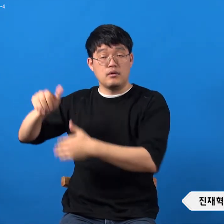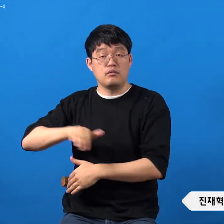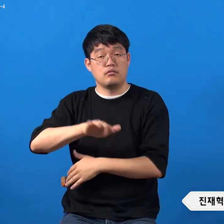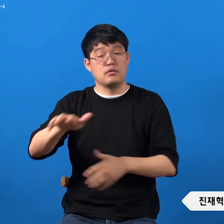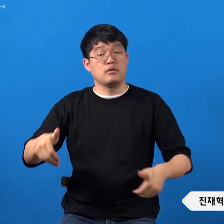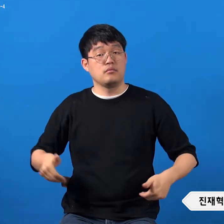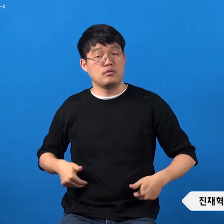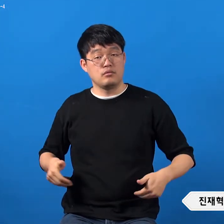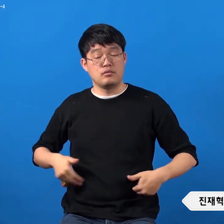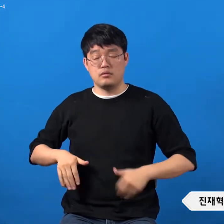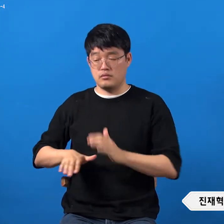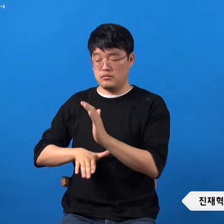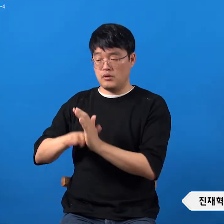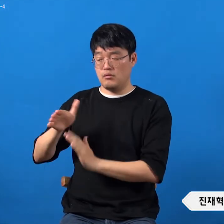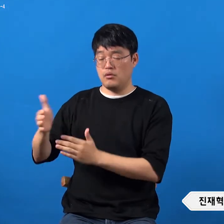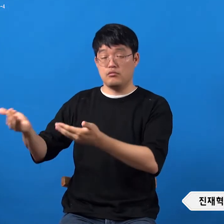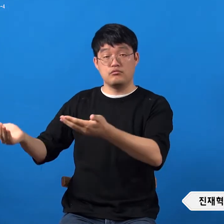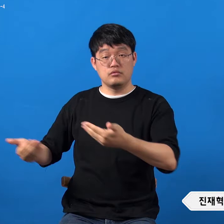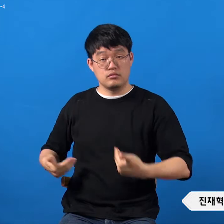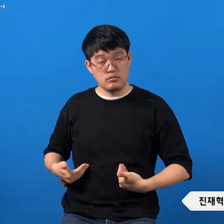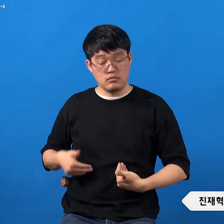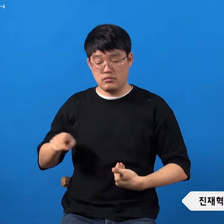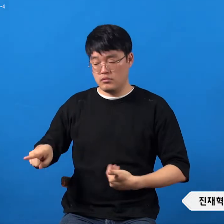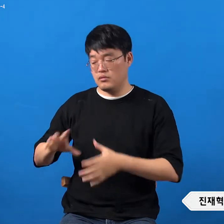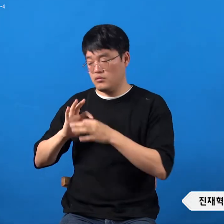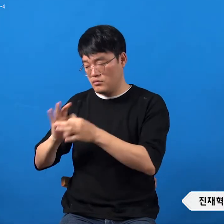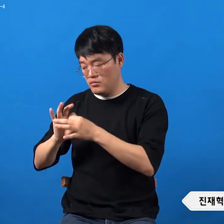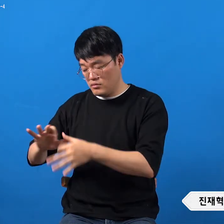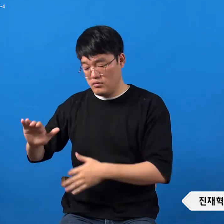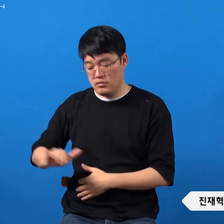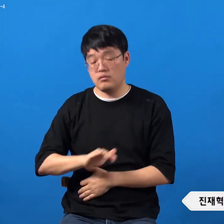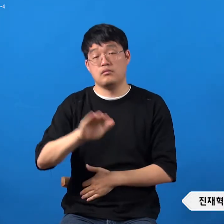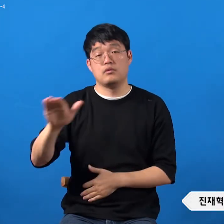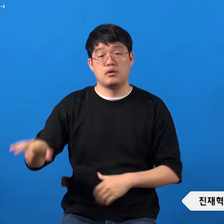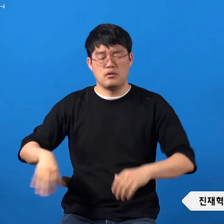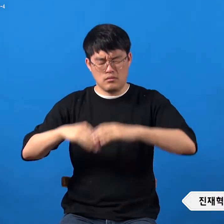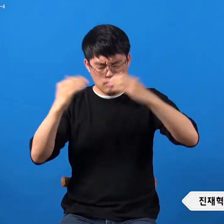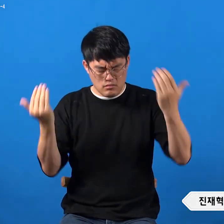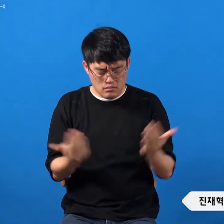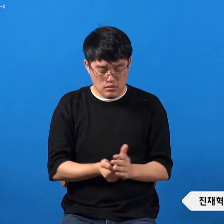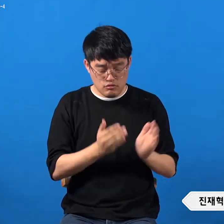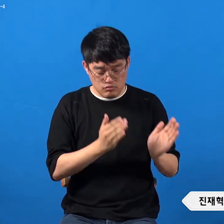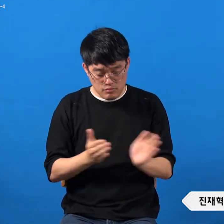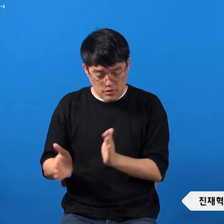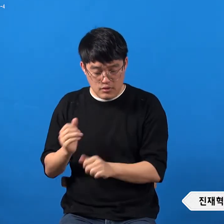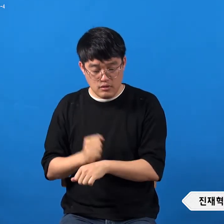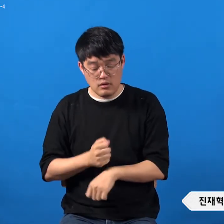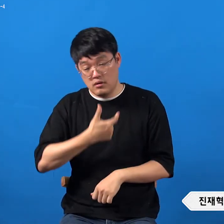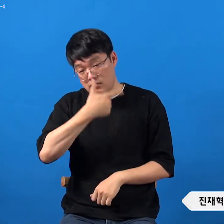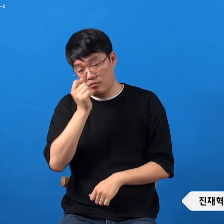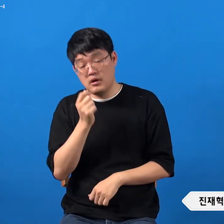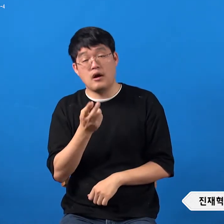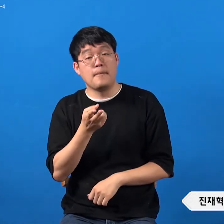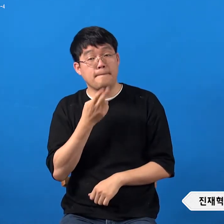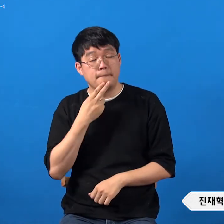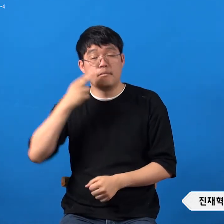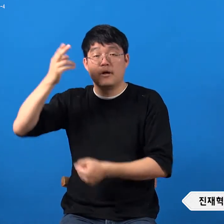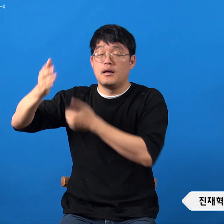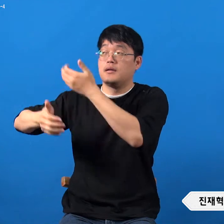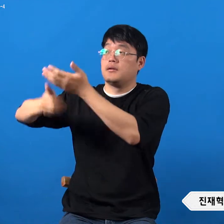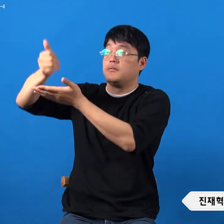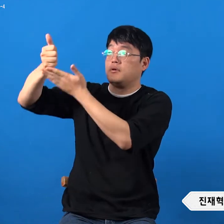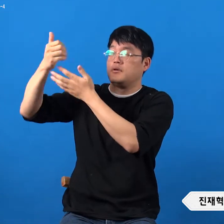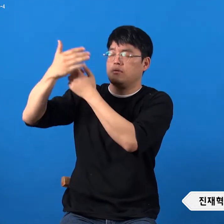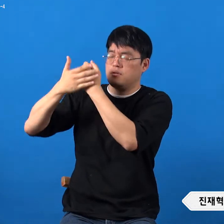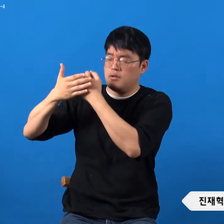우리의 필요를 채우시고 그것을 통해서 우리로 하여금 온전하고 구비하여 부족함이 없게 하시는